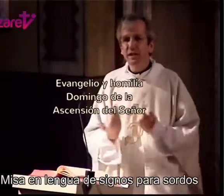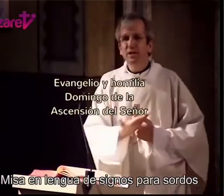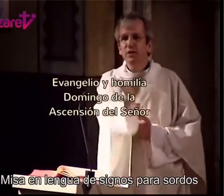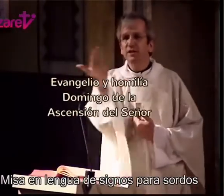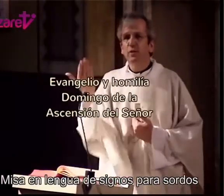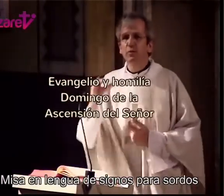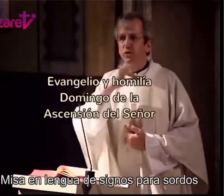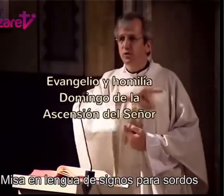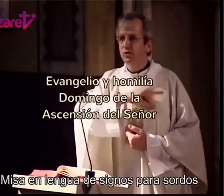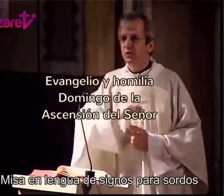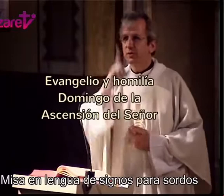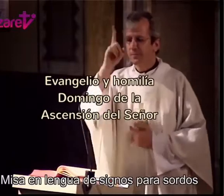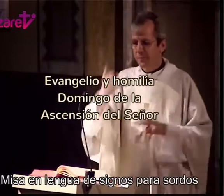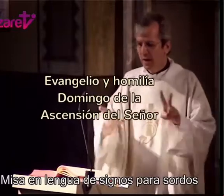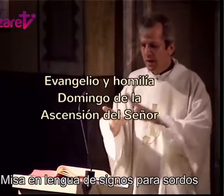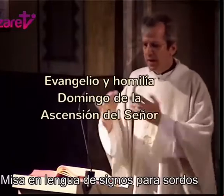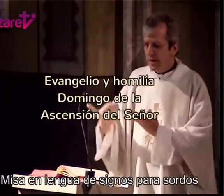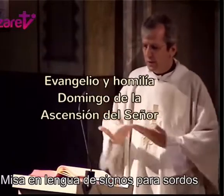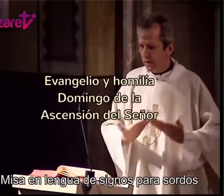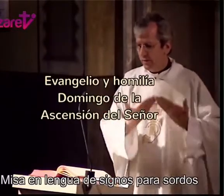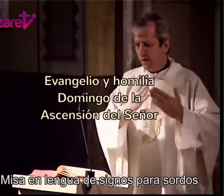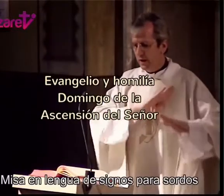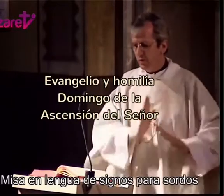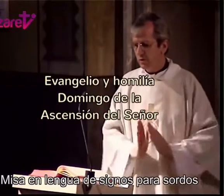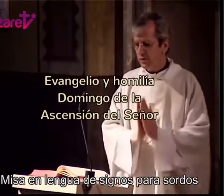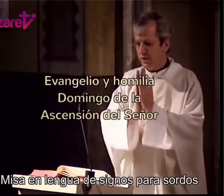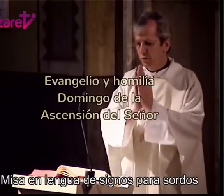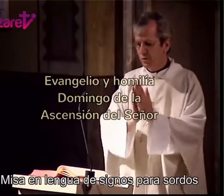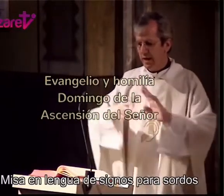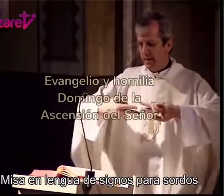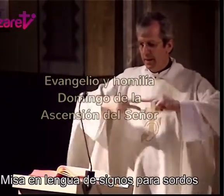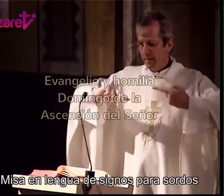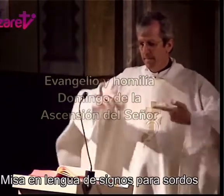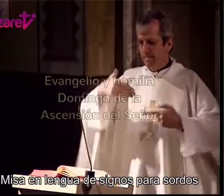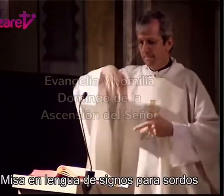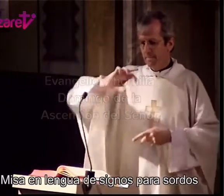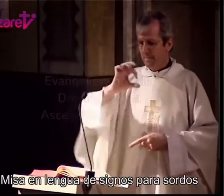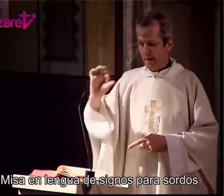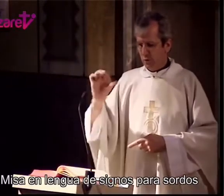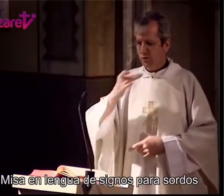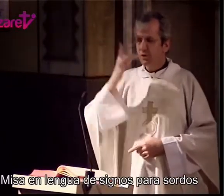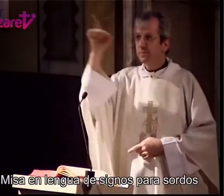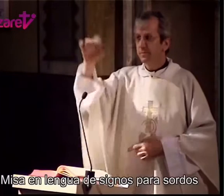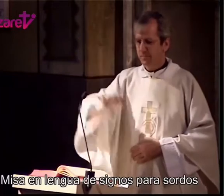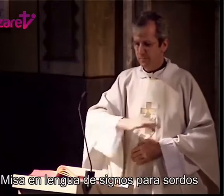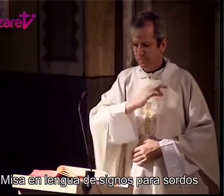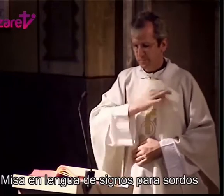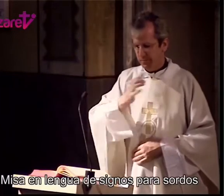El Señor esté con vosotros. Y con tu espíritu. Lectura del Evangelio según San Marcos. Gloria a ti,